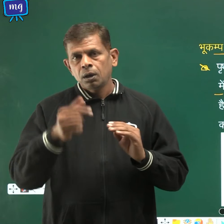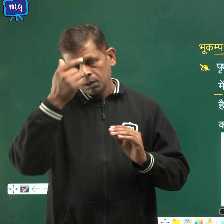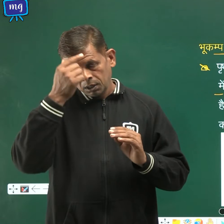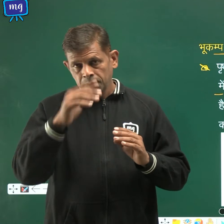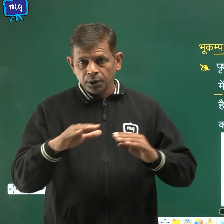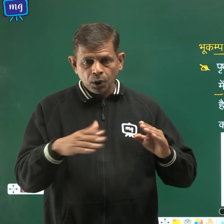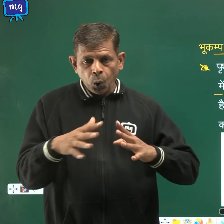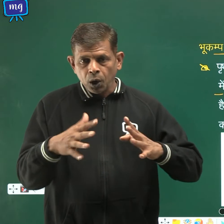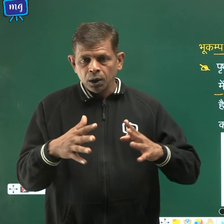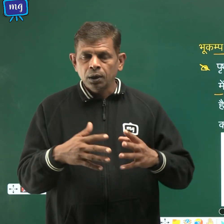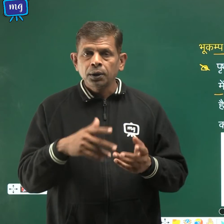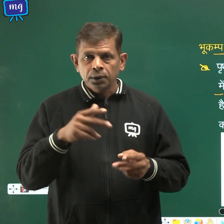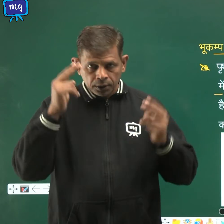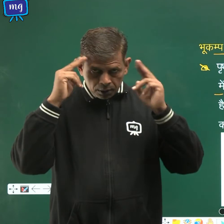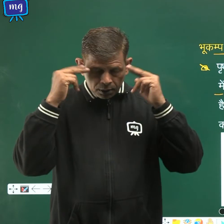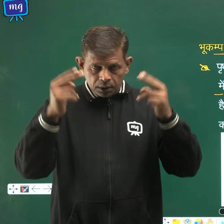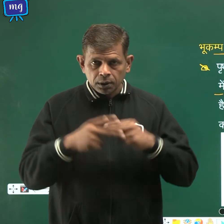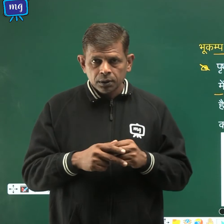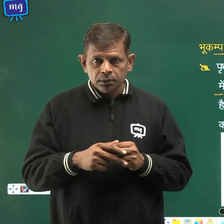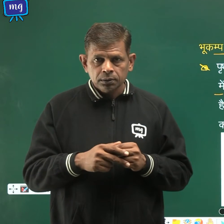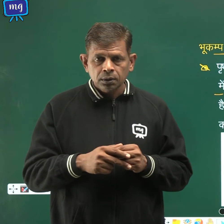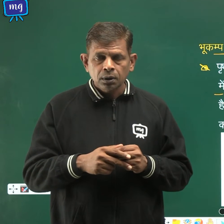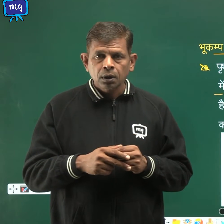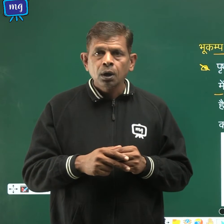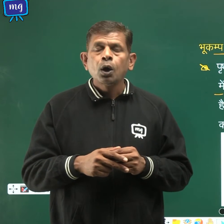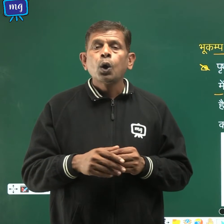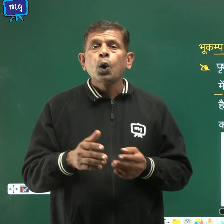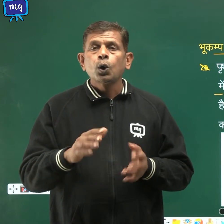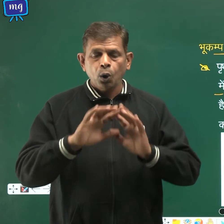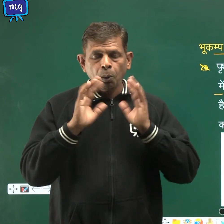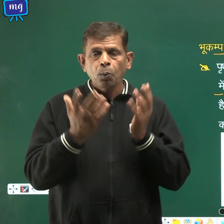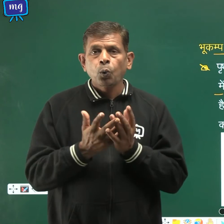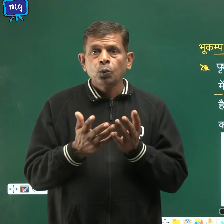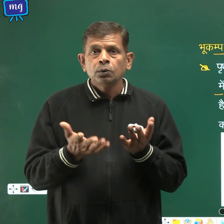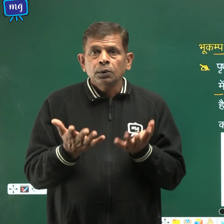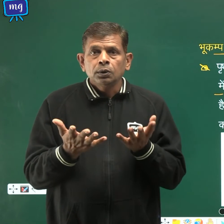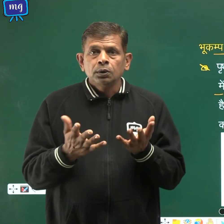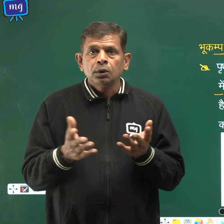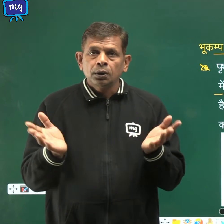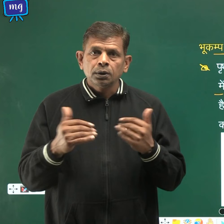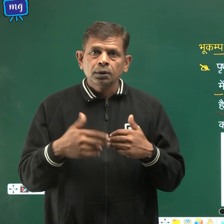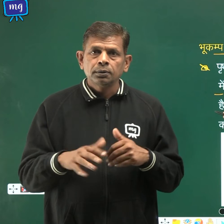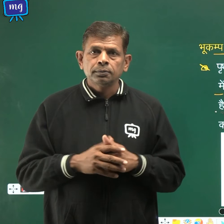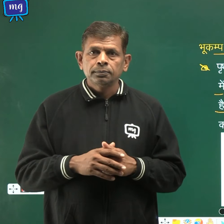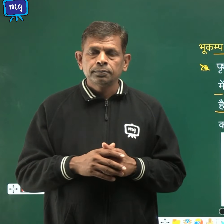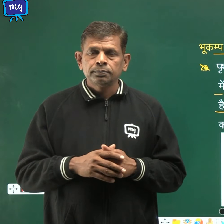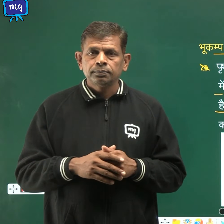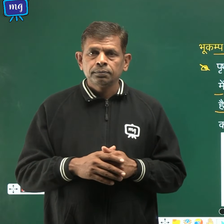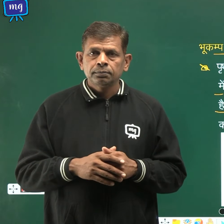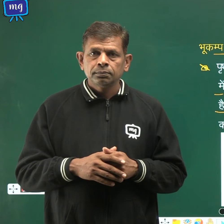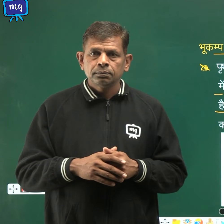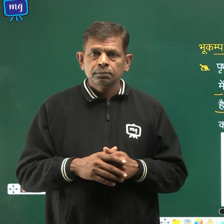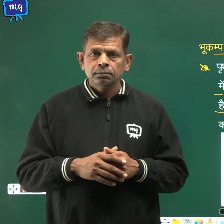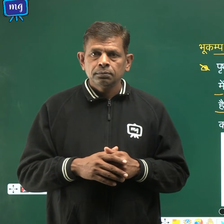गड़बड़ के कारण भूस्पंद आते हैं।